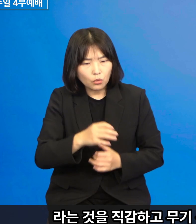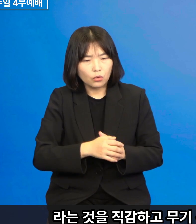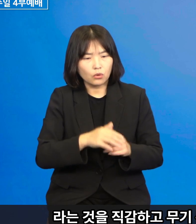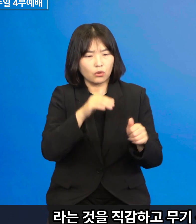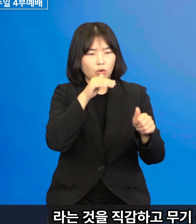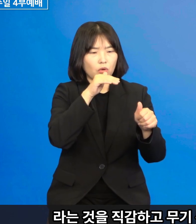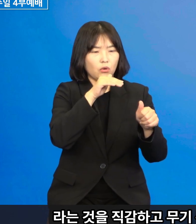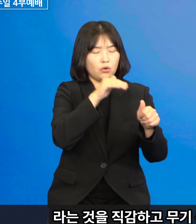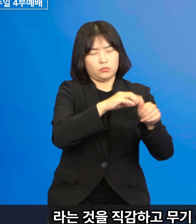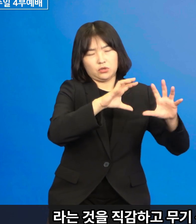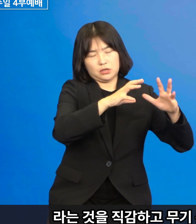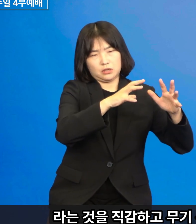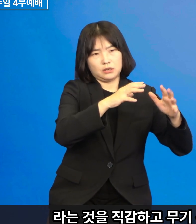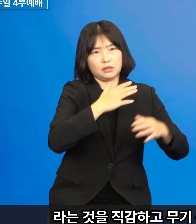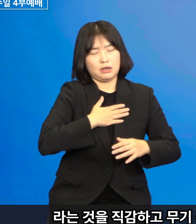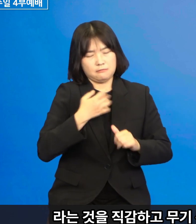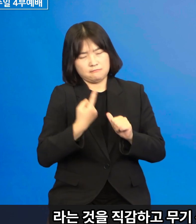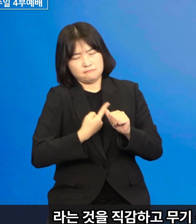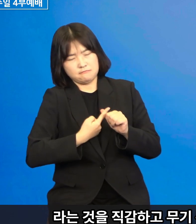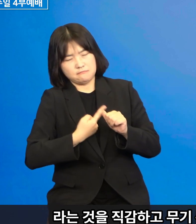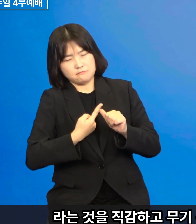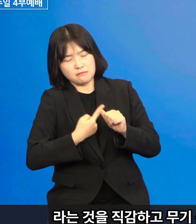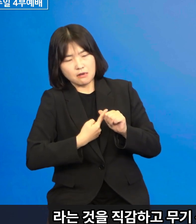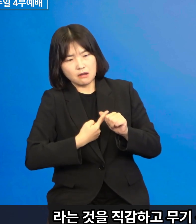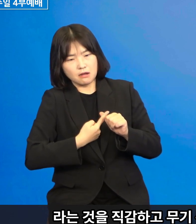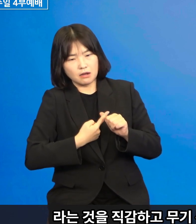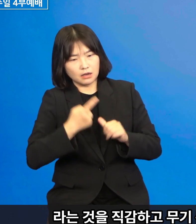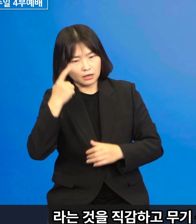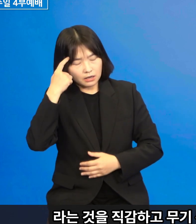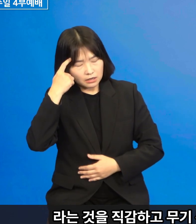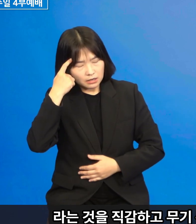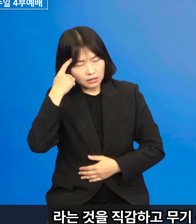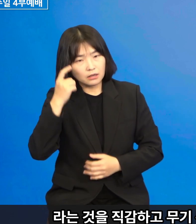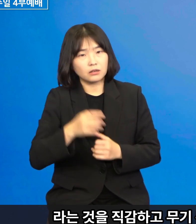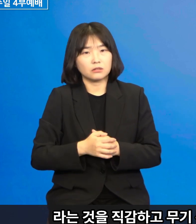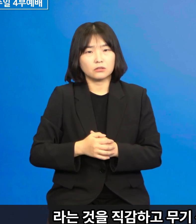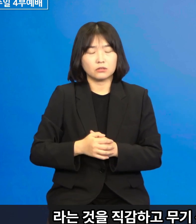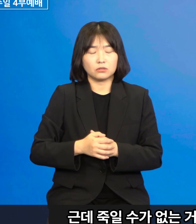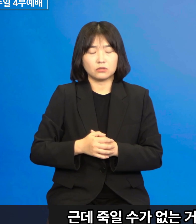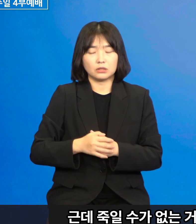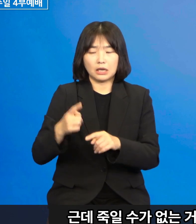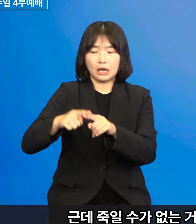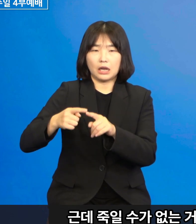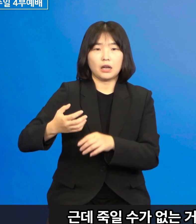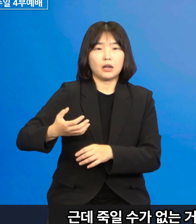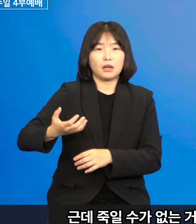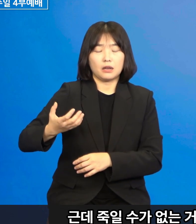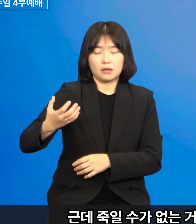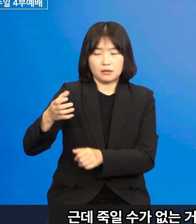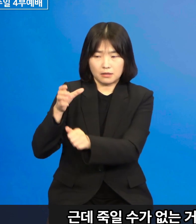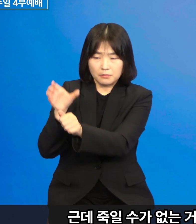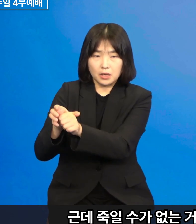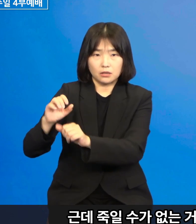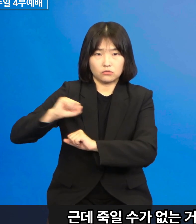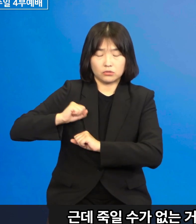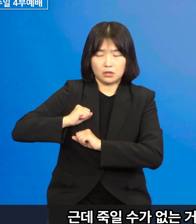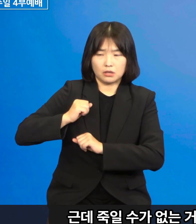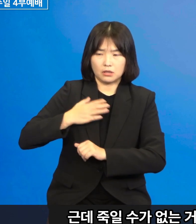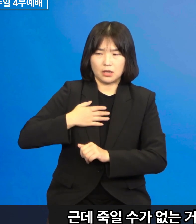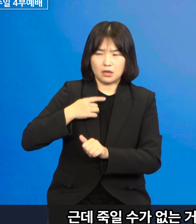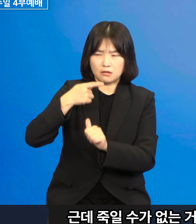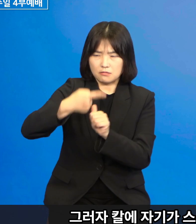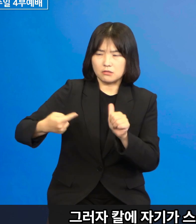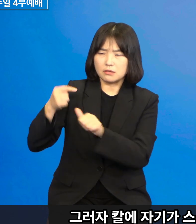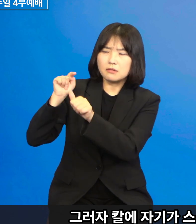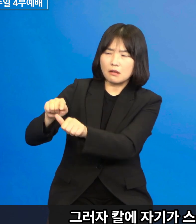것이다 라는 것을 직감하고 무기 든 병사에게 나를 죽이라고 하죠. 근데 죽일 수가 없는 거예요. 왕인데 어떻게